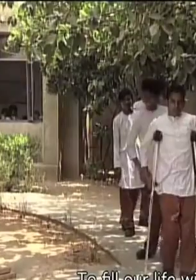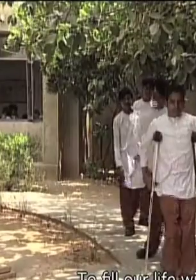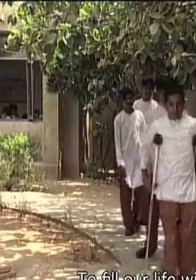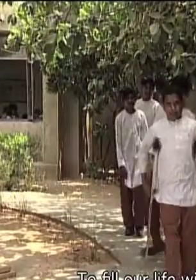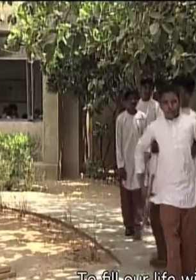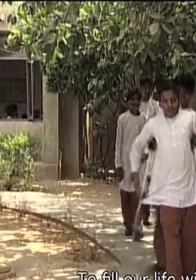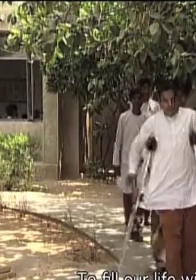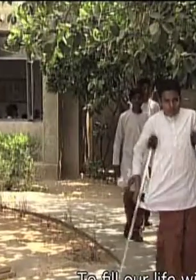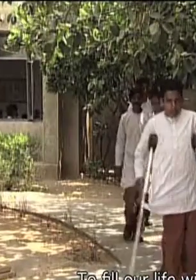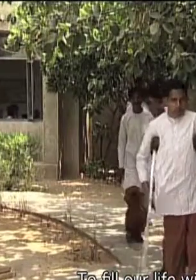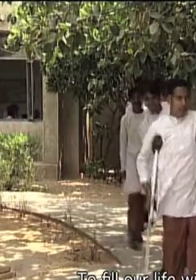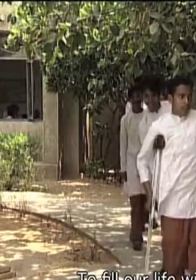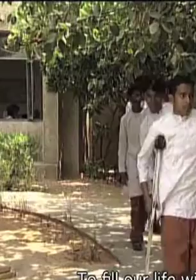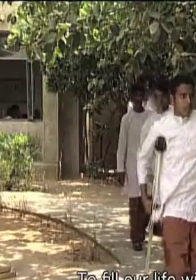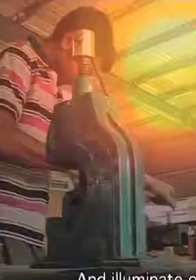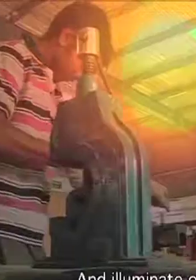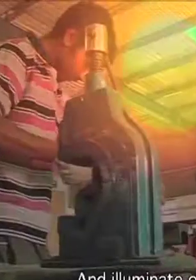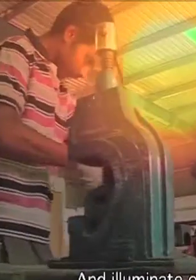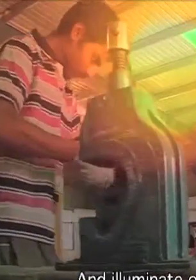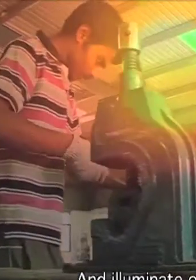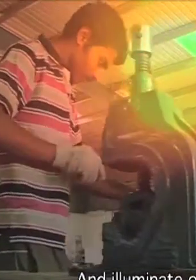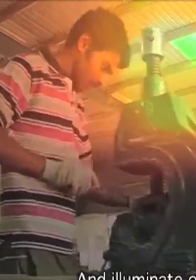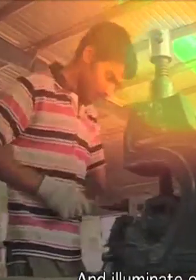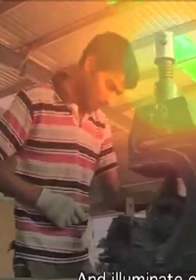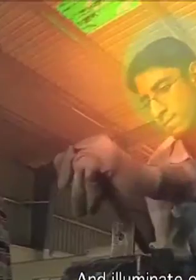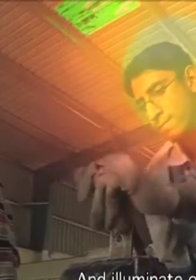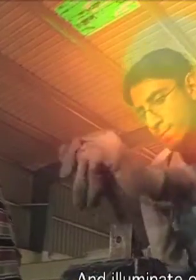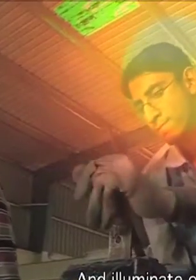जीवन ये प्रकाशित करने, राहों को आलोकित करने,